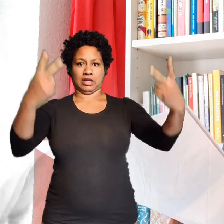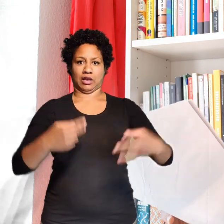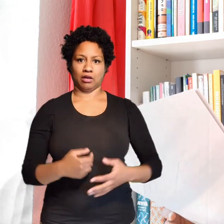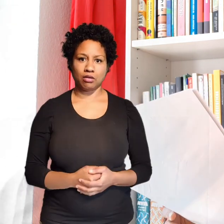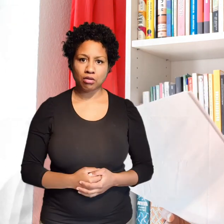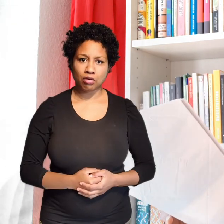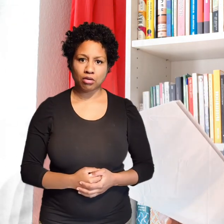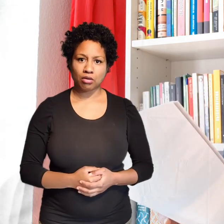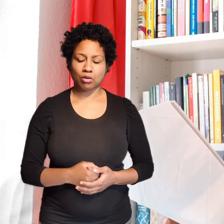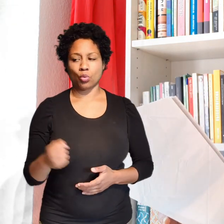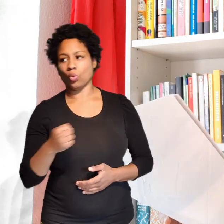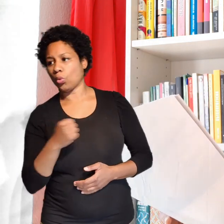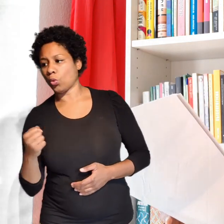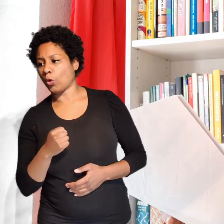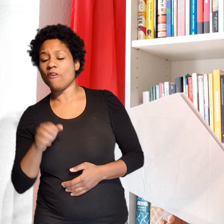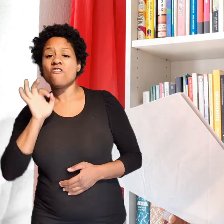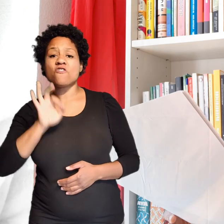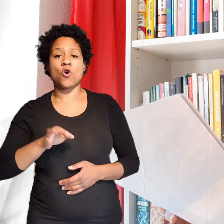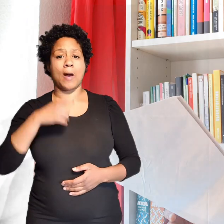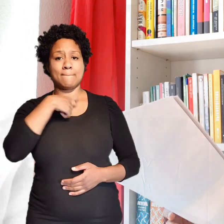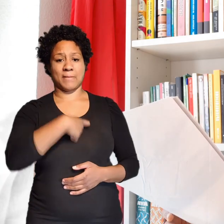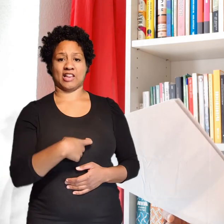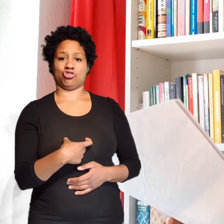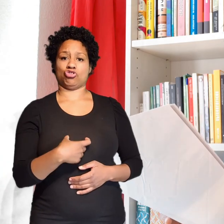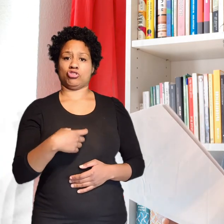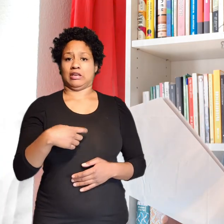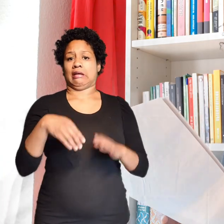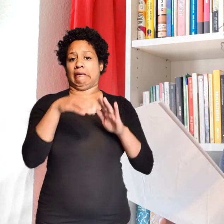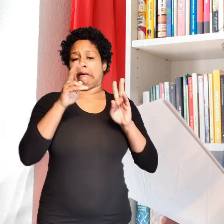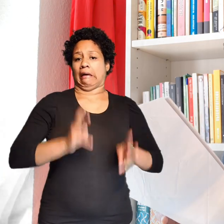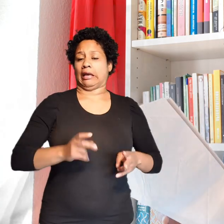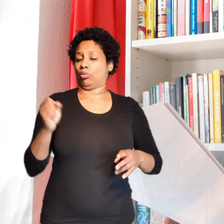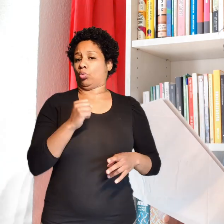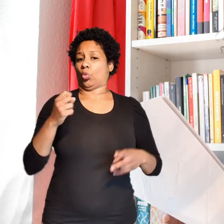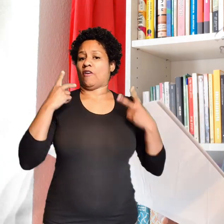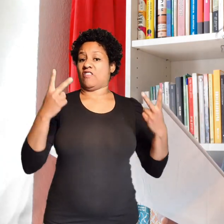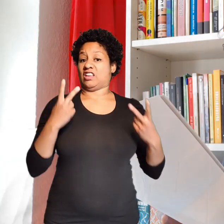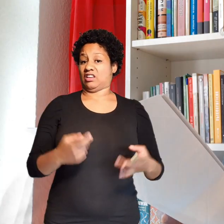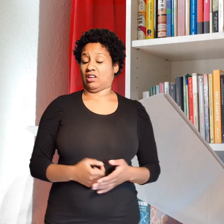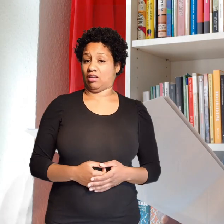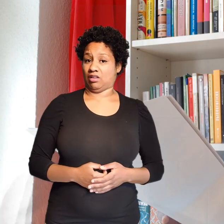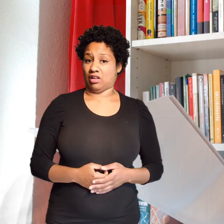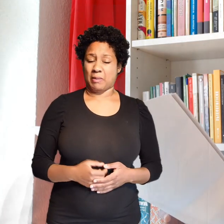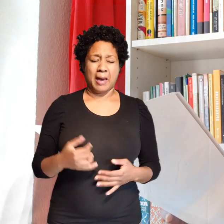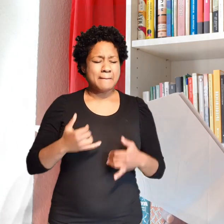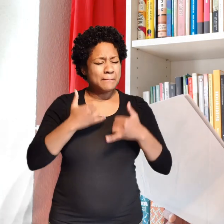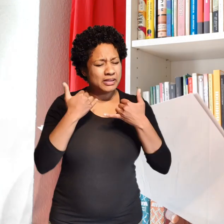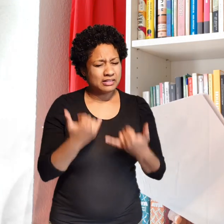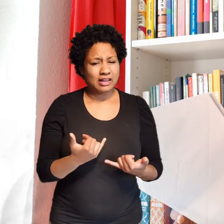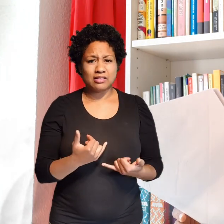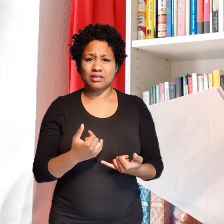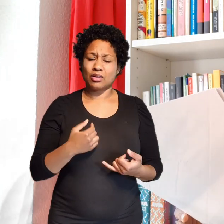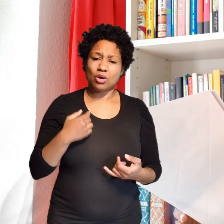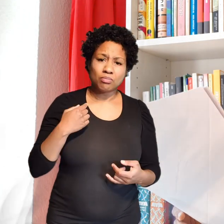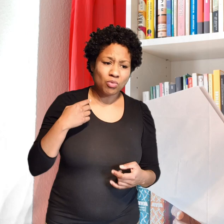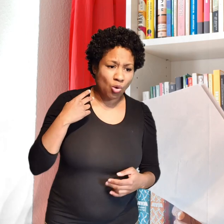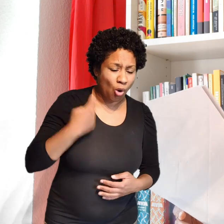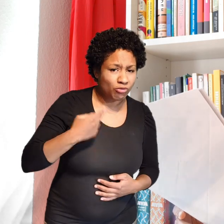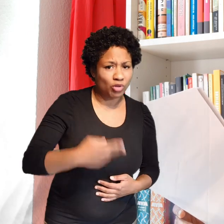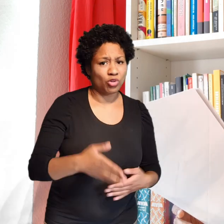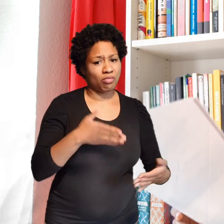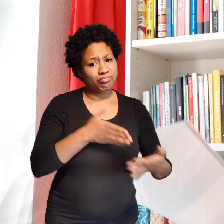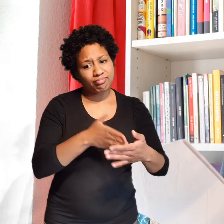der wichtigsten Menschenrechte überhaupt. Was es jedoch nicht gibt, obwohl sie bisweilen als Menschenrecht verstanden